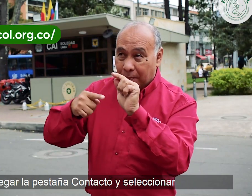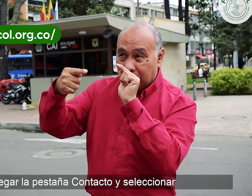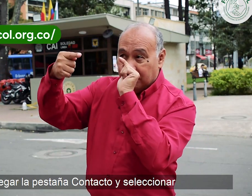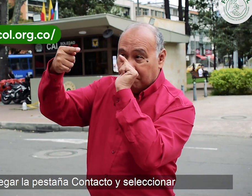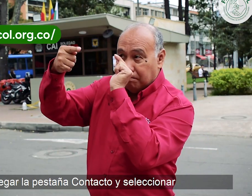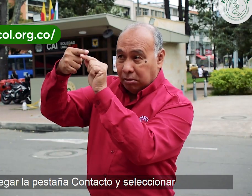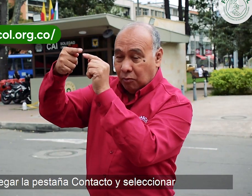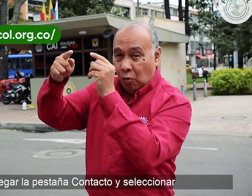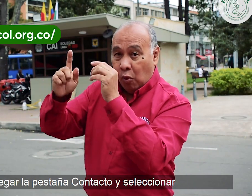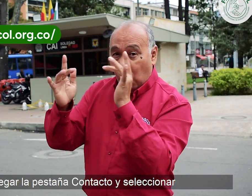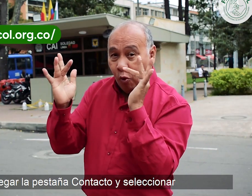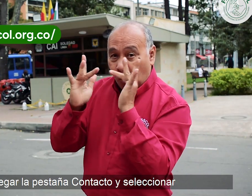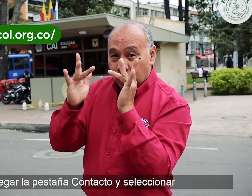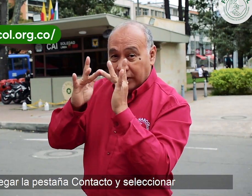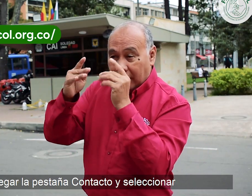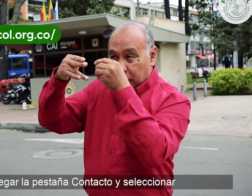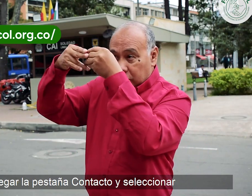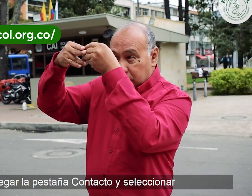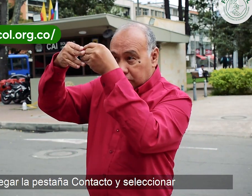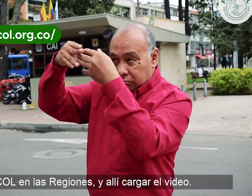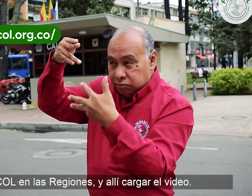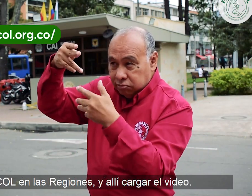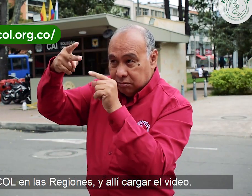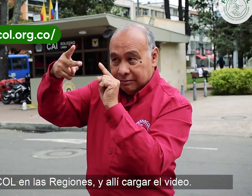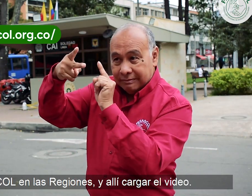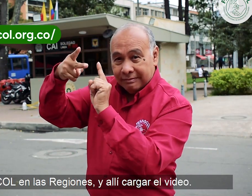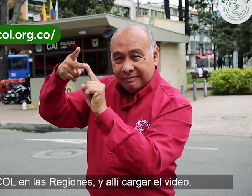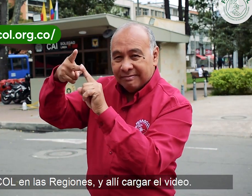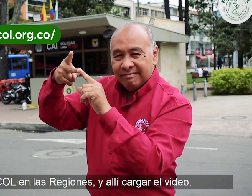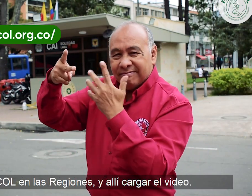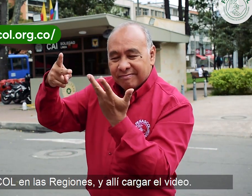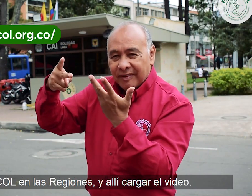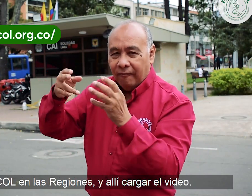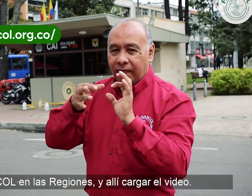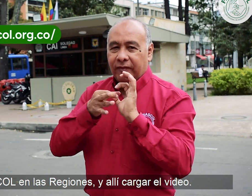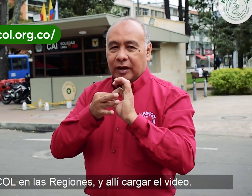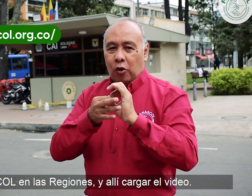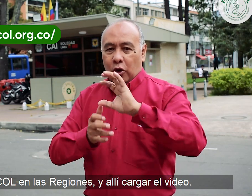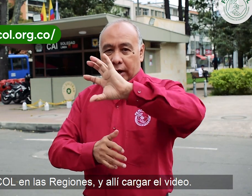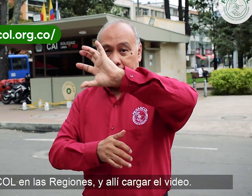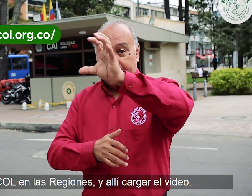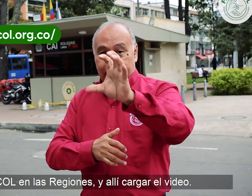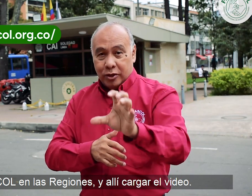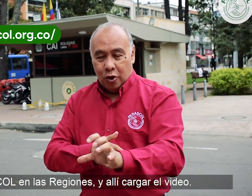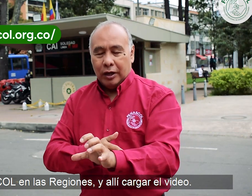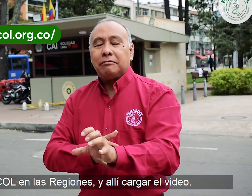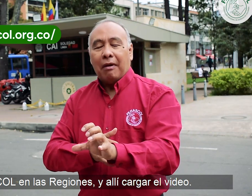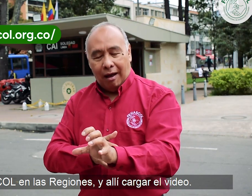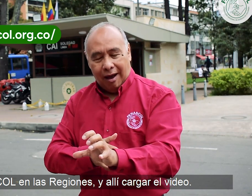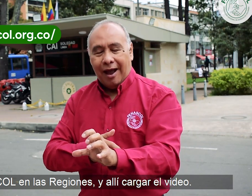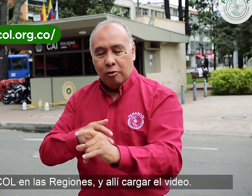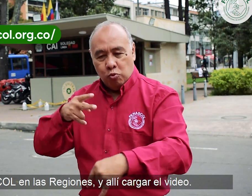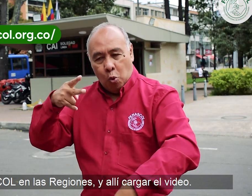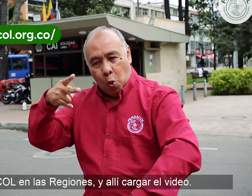FENASCOL, desplegar la pestaña Contacto y seleccionar FENASCOL en las regiones y allí cargar el